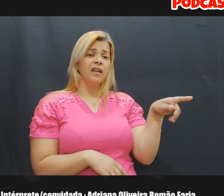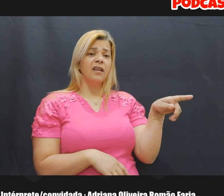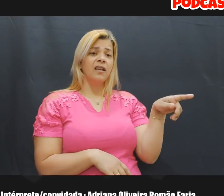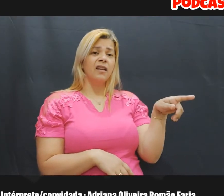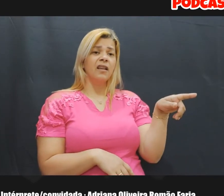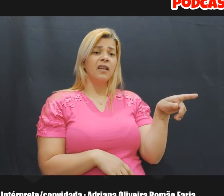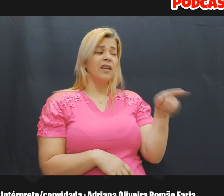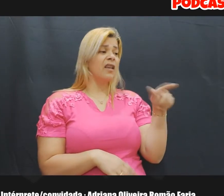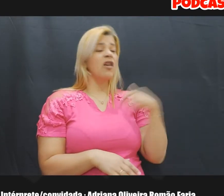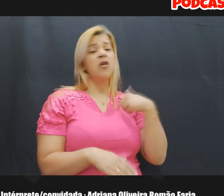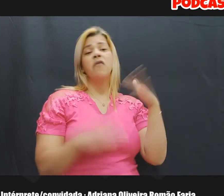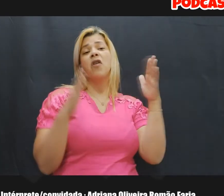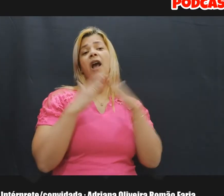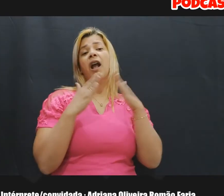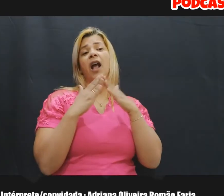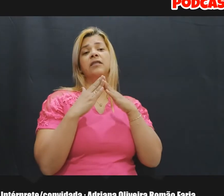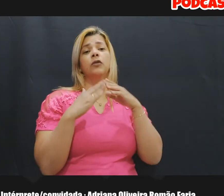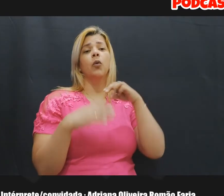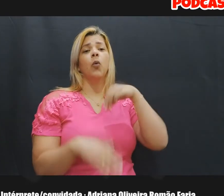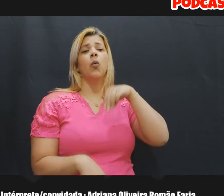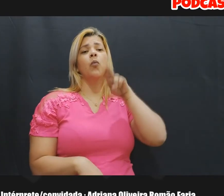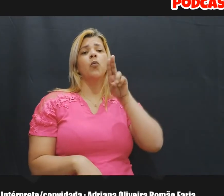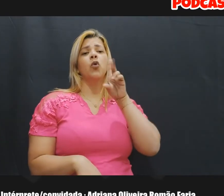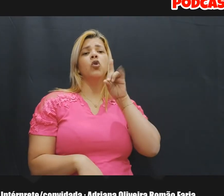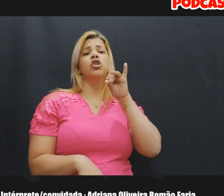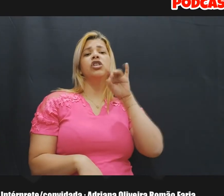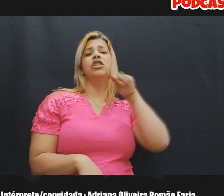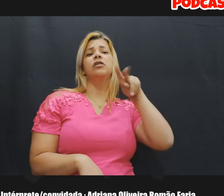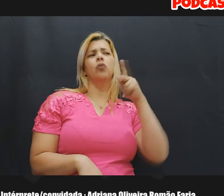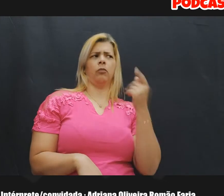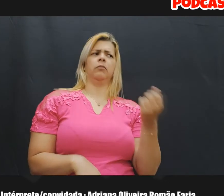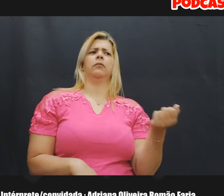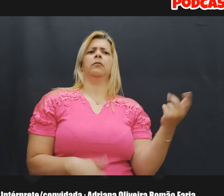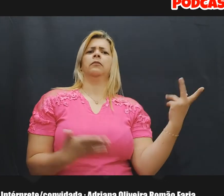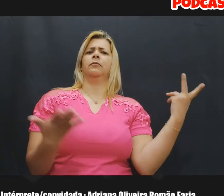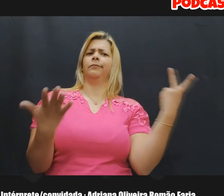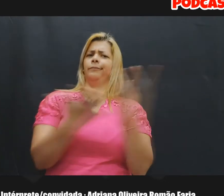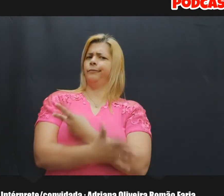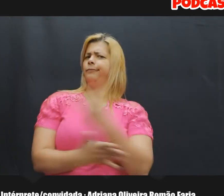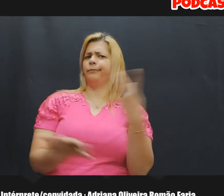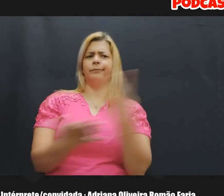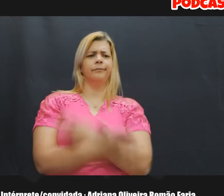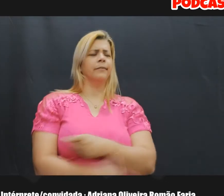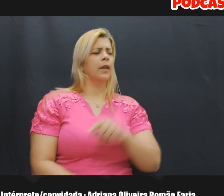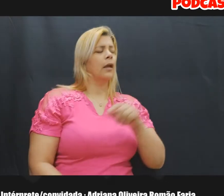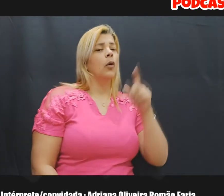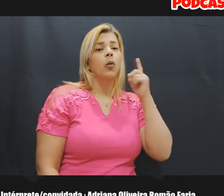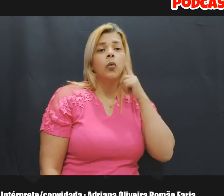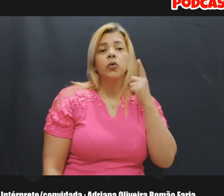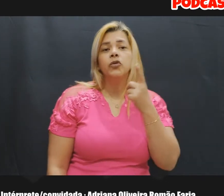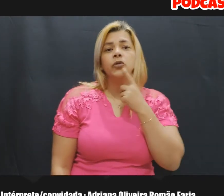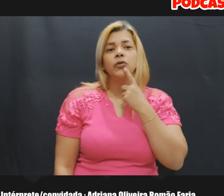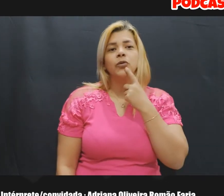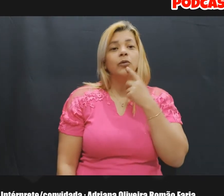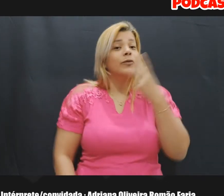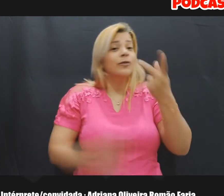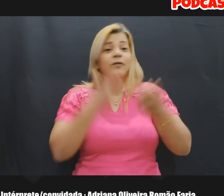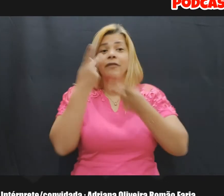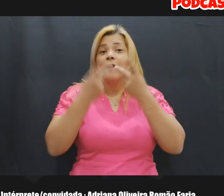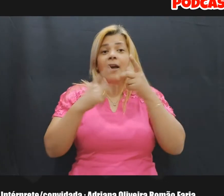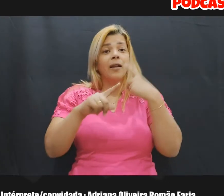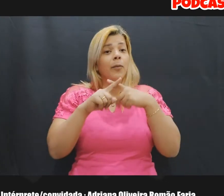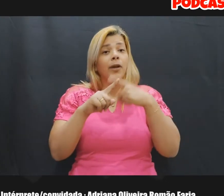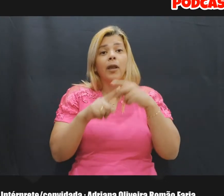eu vou na casa do mudinho. O mudinho. Não, gente, eles só não falam porque eles